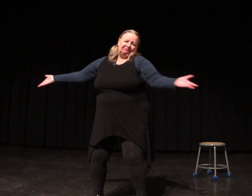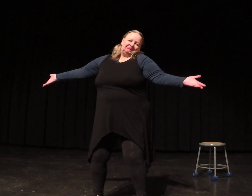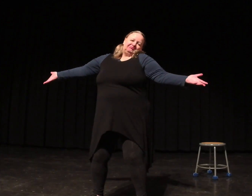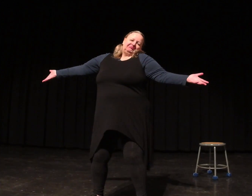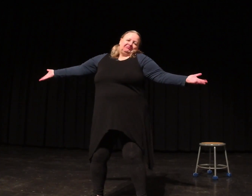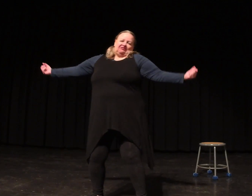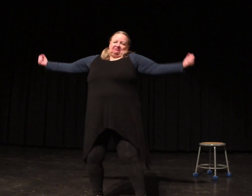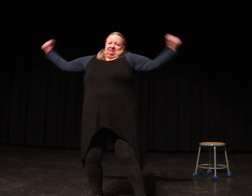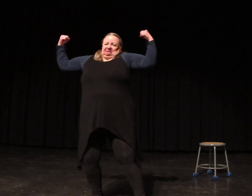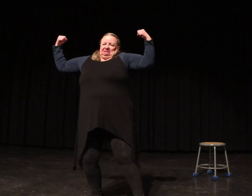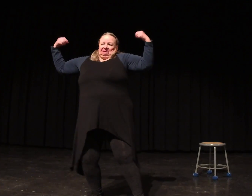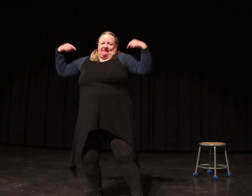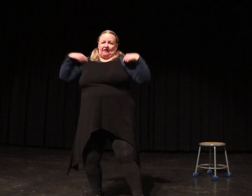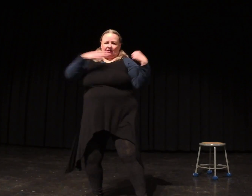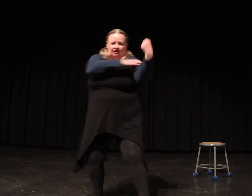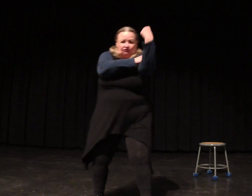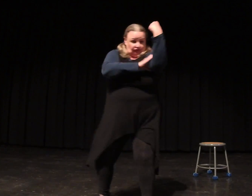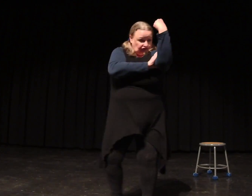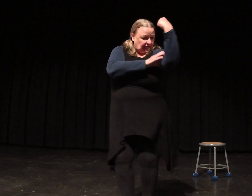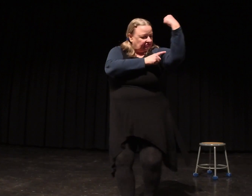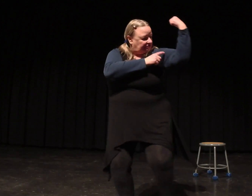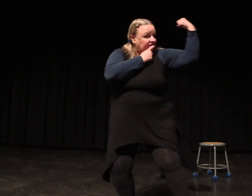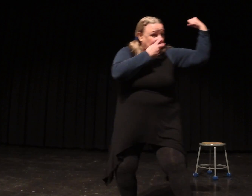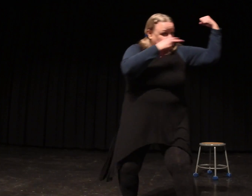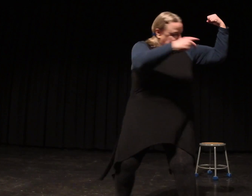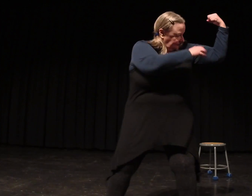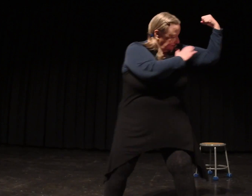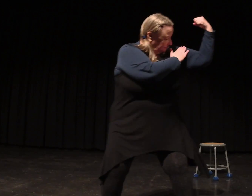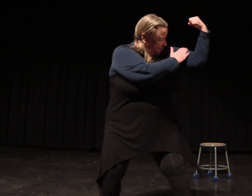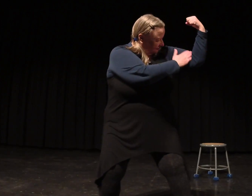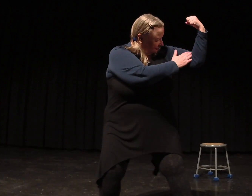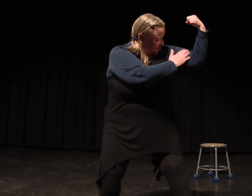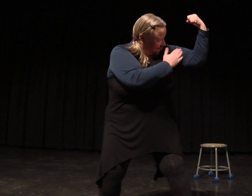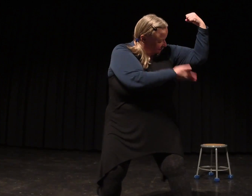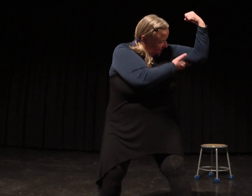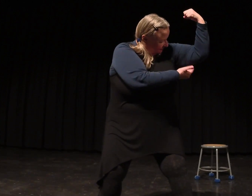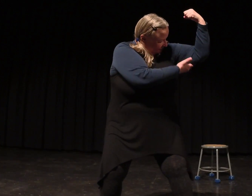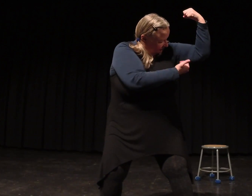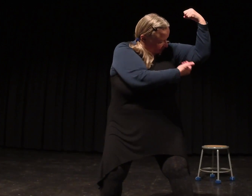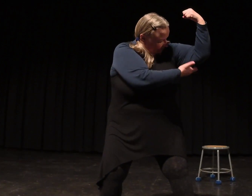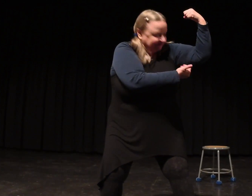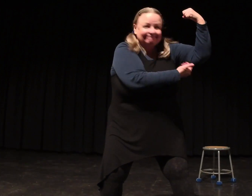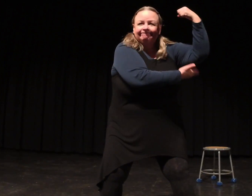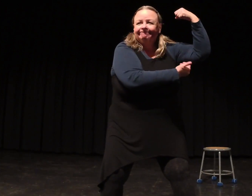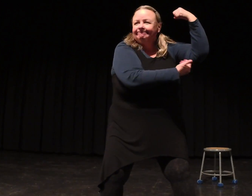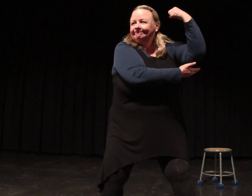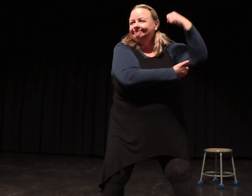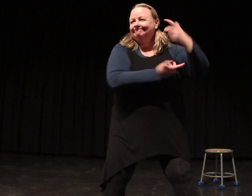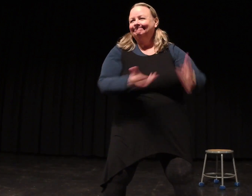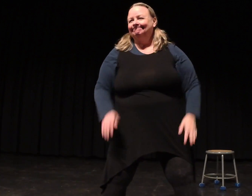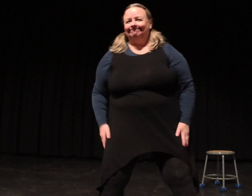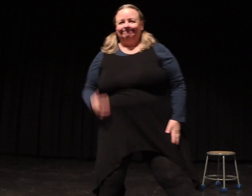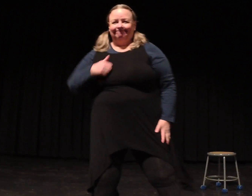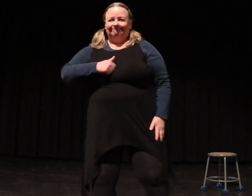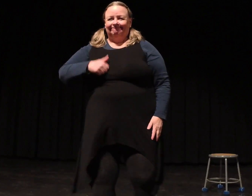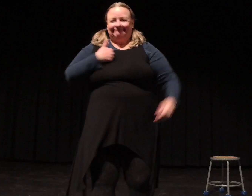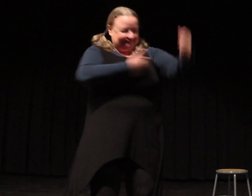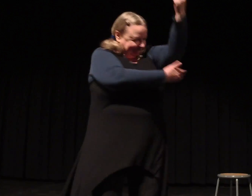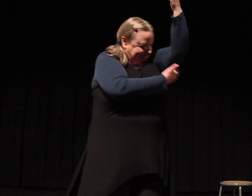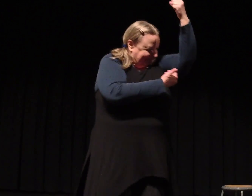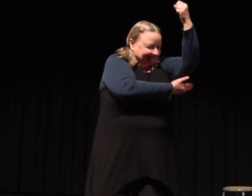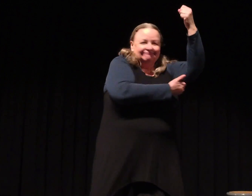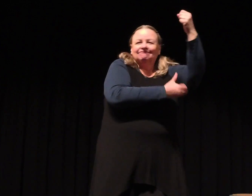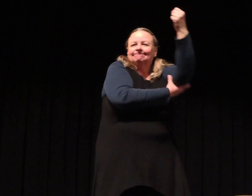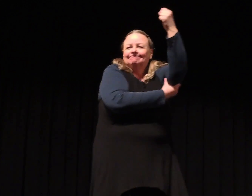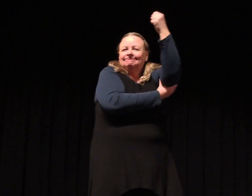bien, hein? Bon, c'était facile à couper, hein? Moi, je suis fort. Vous avez vu mes muscles, hein? Vous les voyez? Regardez mes muscles, hein? Hey, moi, je suis